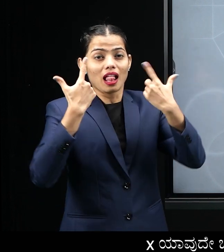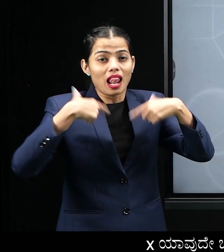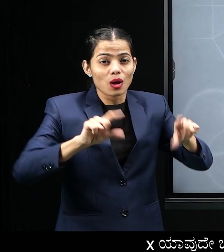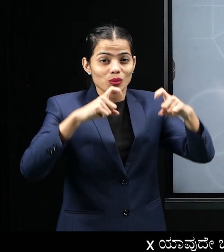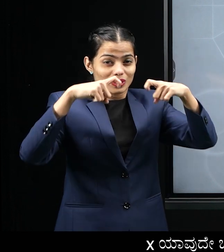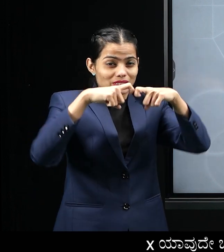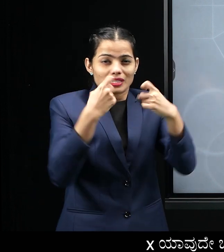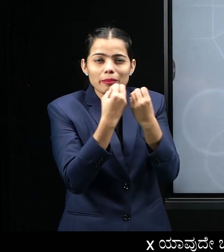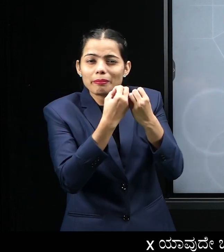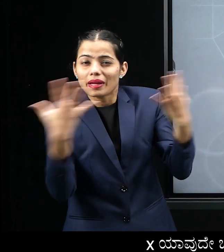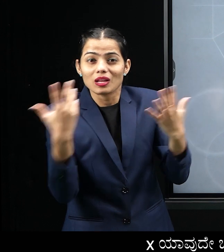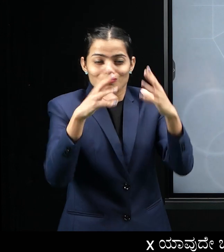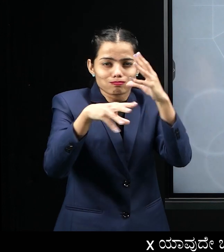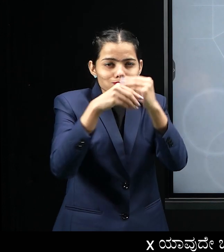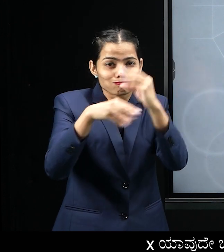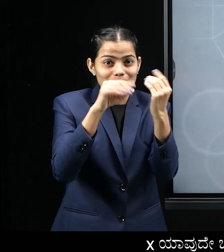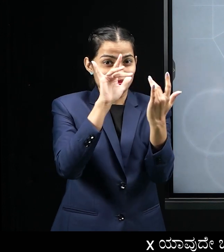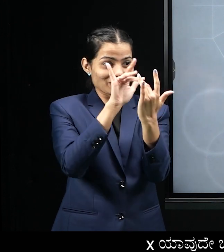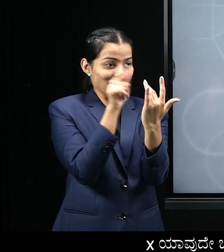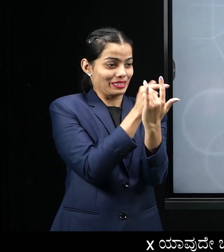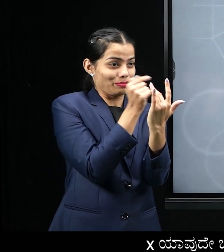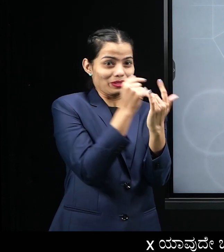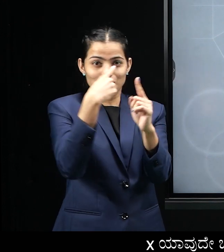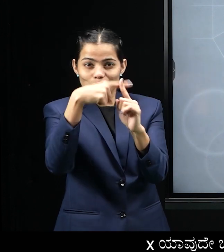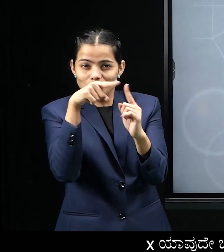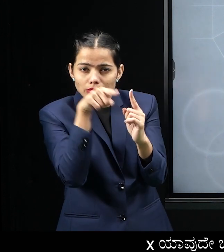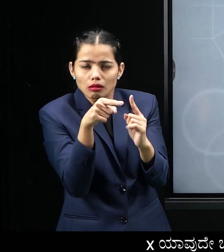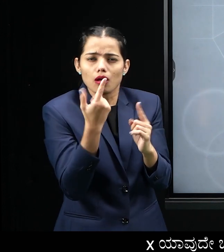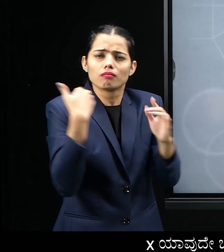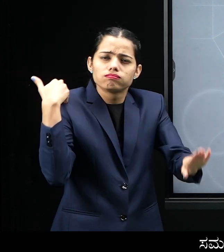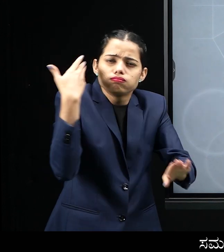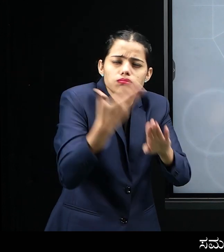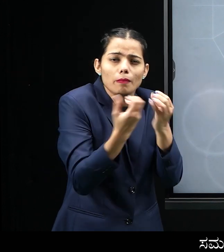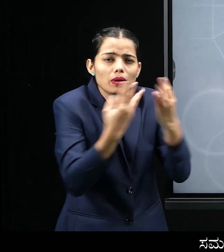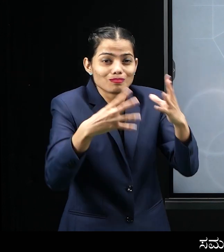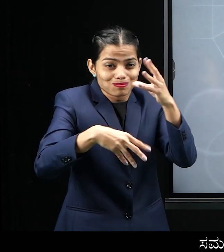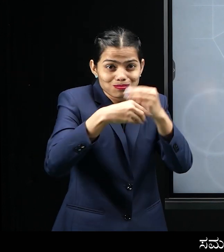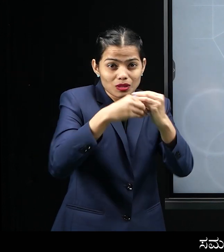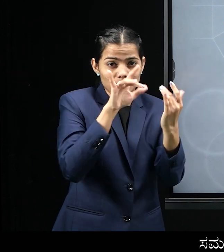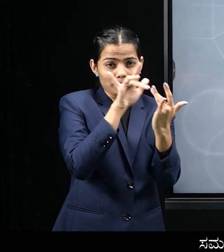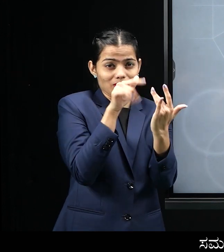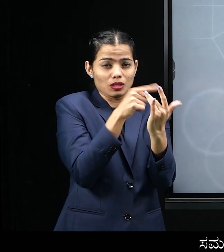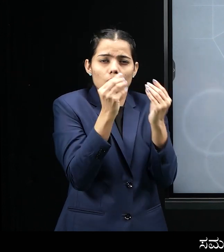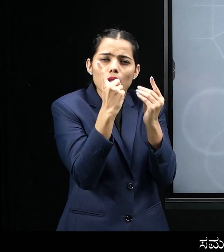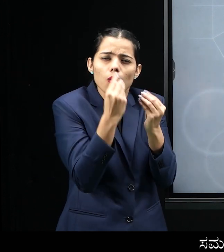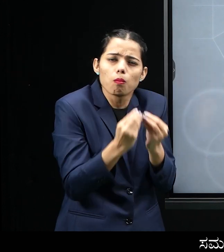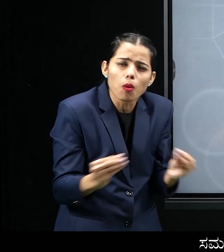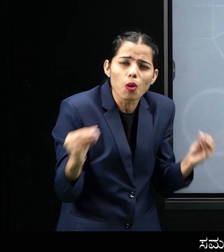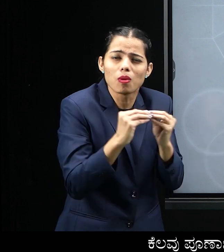x ಯಾವುದೇ ಬೇಸ್ ಪೂರ್ಣಾಂಕವಾಗಿರಲಿ, ಯಾವುದೇ ಬೇಸ್ ಪೂರ್ಣಾಂಕವು ಸಮಪೂರ್ಣಾಂಕಕ್ಕಿಂತ ಒಂದು ಹೆಚ್ಚಿರುವುದರಿಂದ